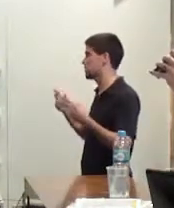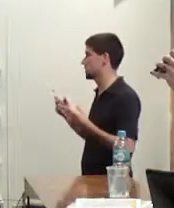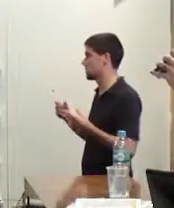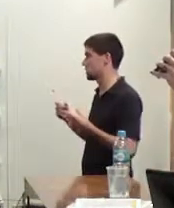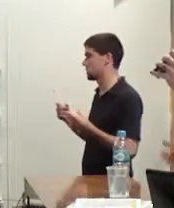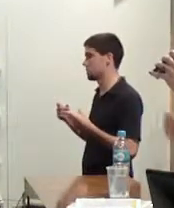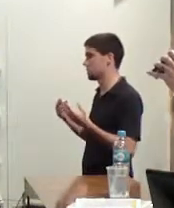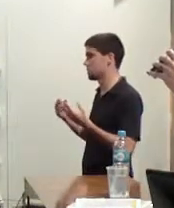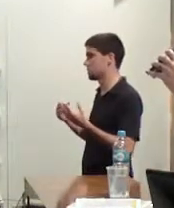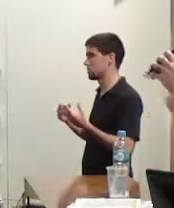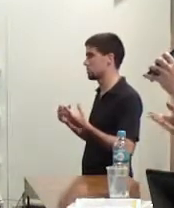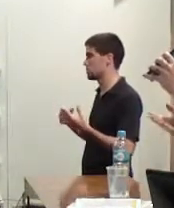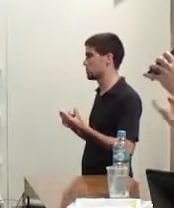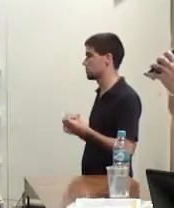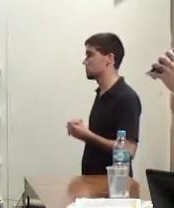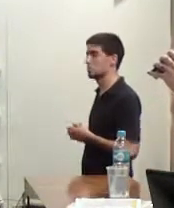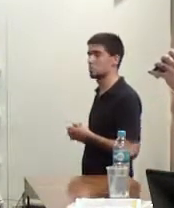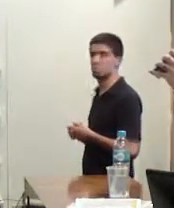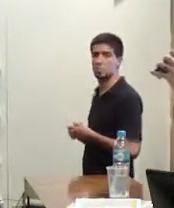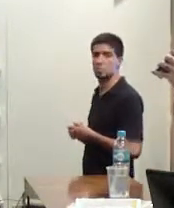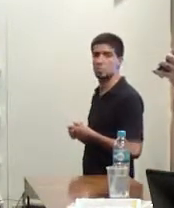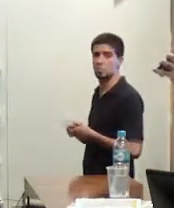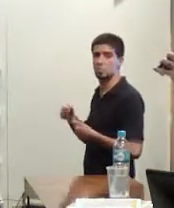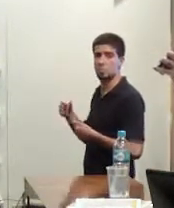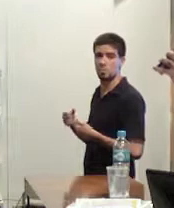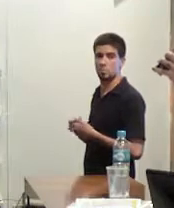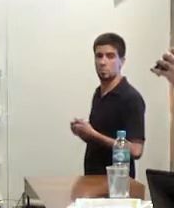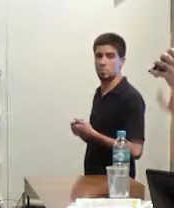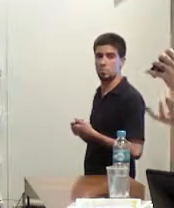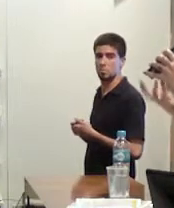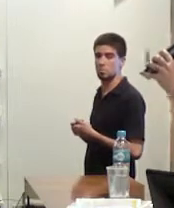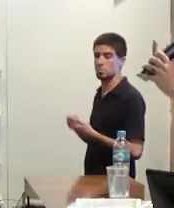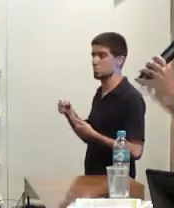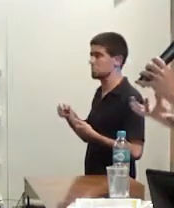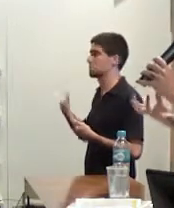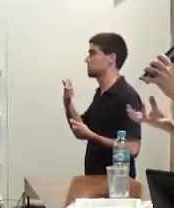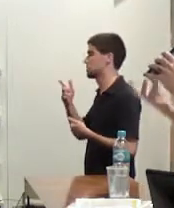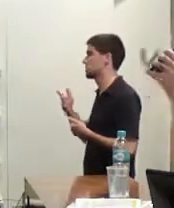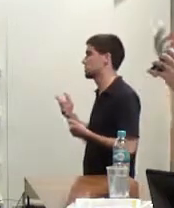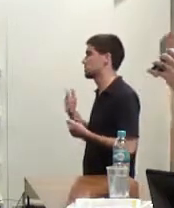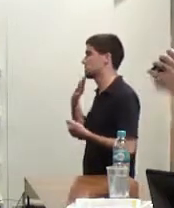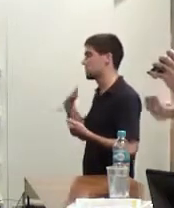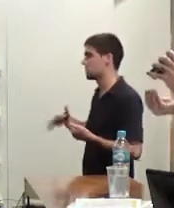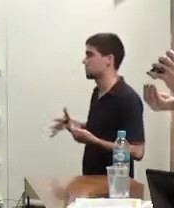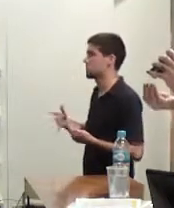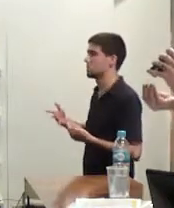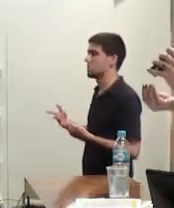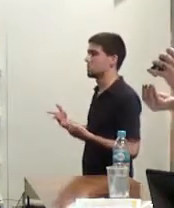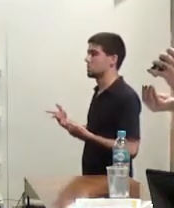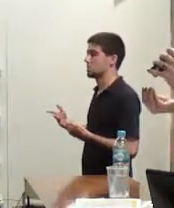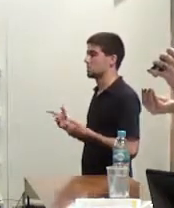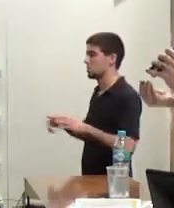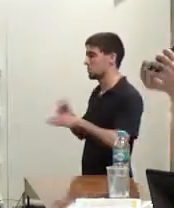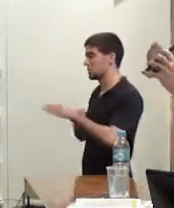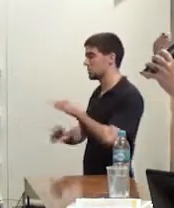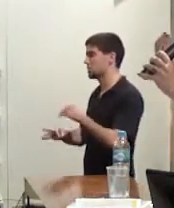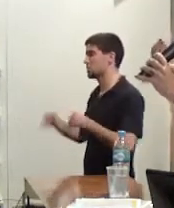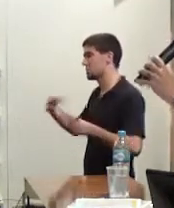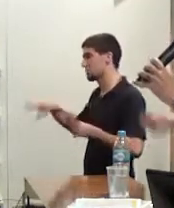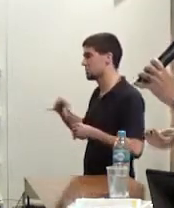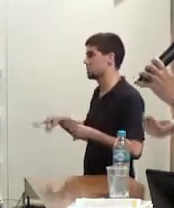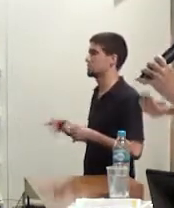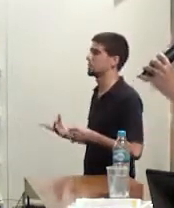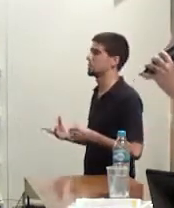del gobierno de la ciudad, fundamentalmente porque entendemos que el subte tiene que ser la